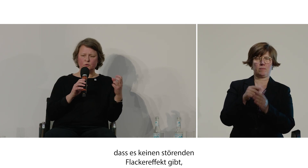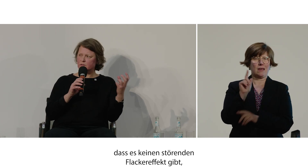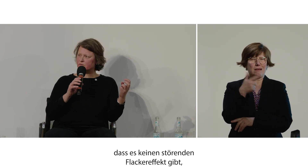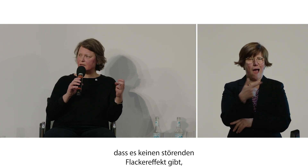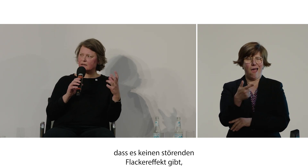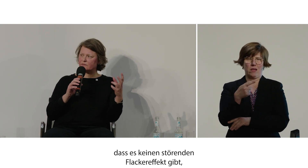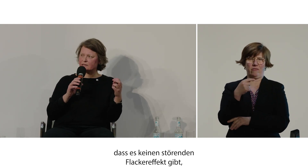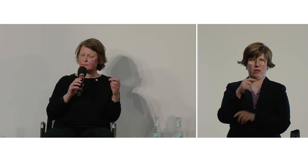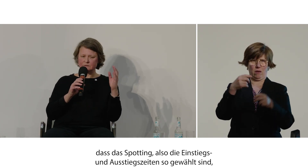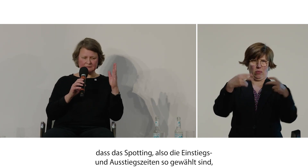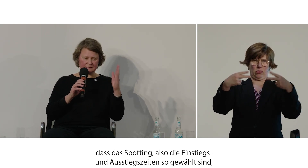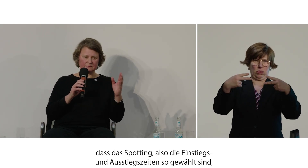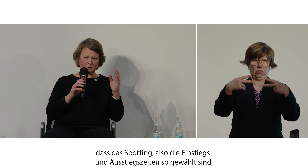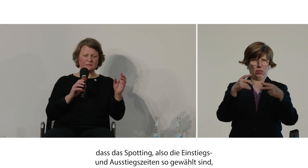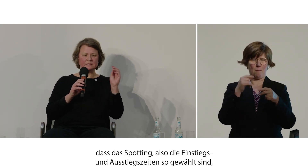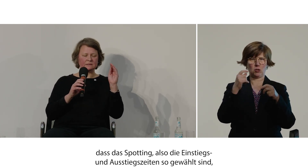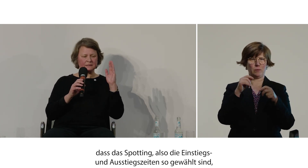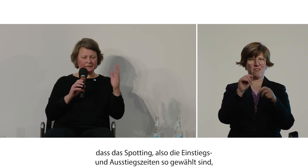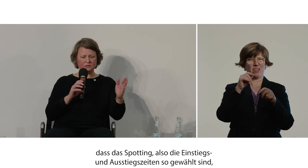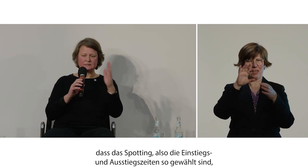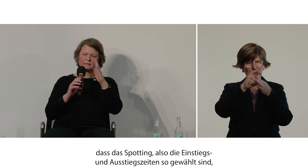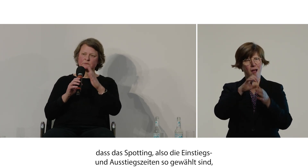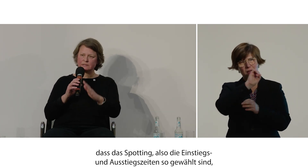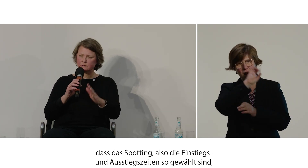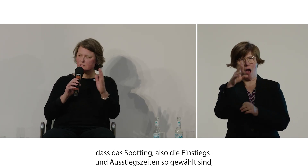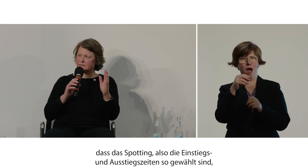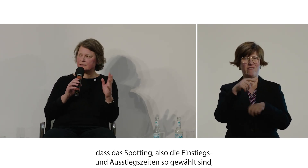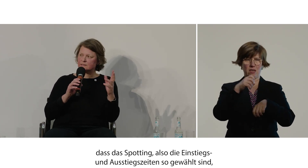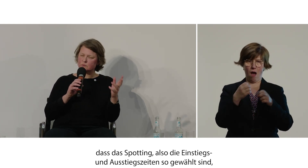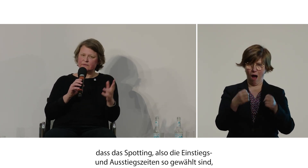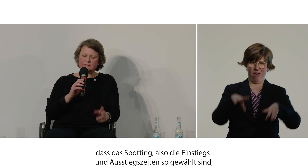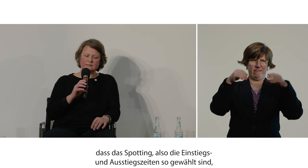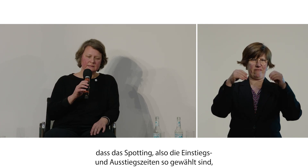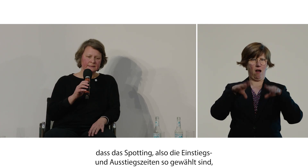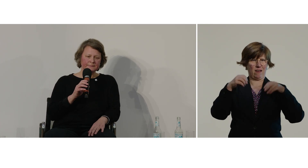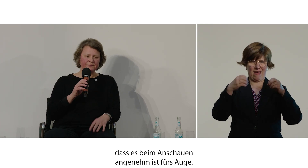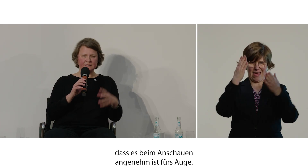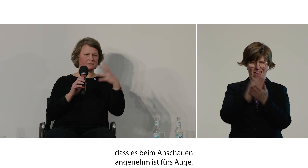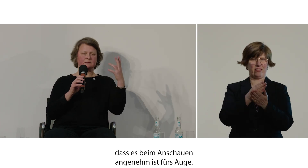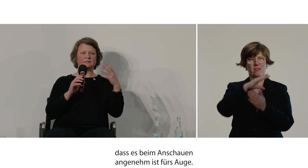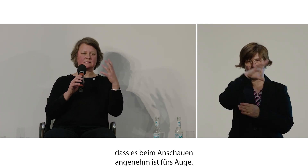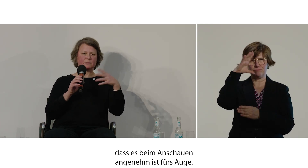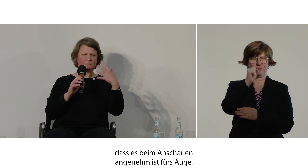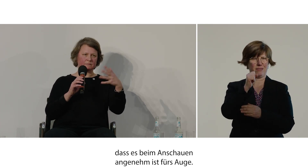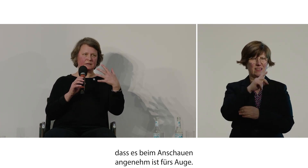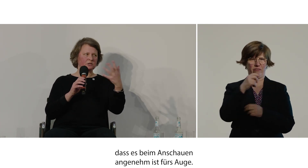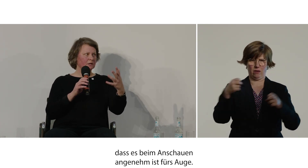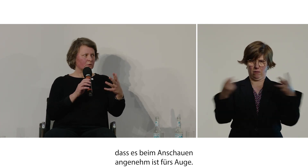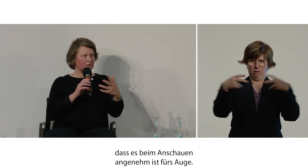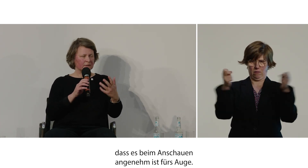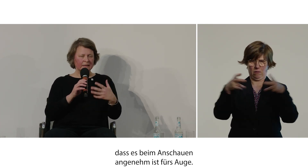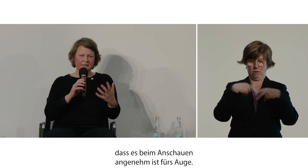keinen störenden Flacke-Effekt gibt, also dass das Spotting, die Einstiegszeiten und die Ausstiegszeiten so gewählt sind, dass es beim